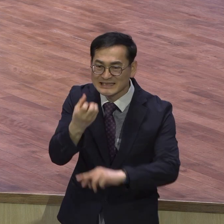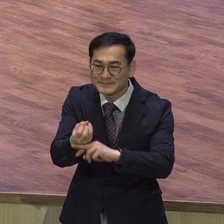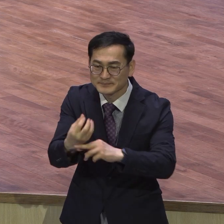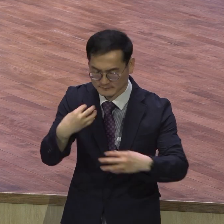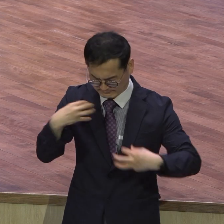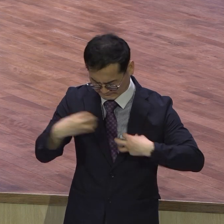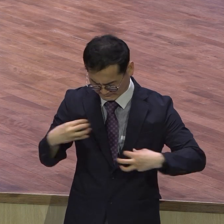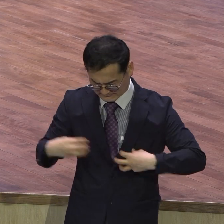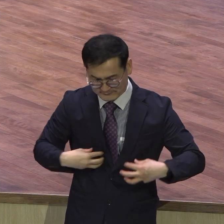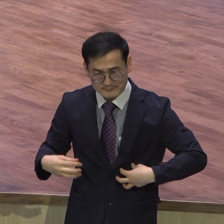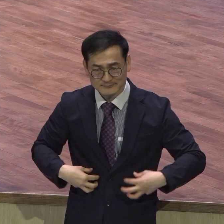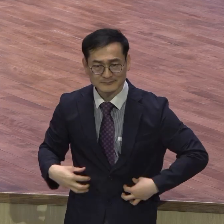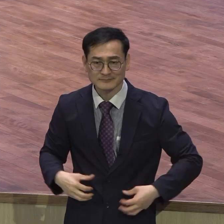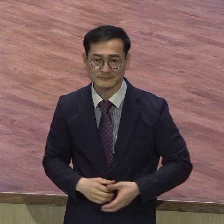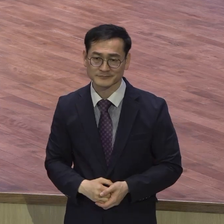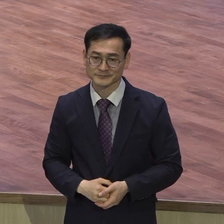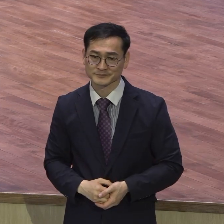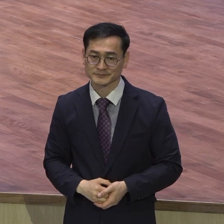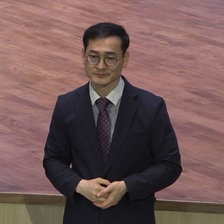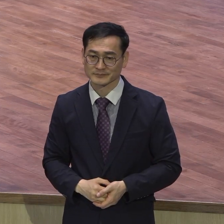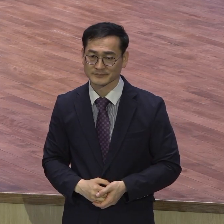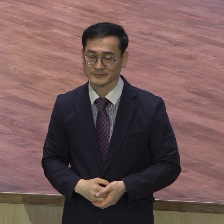하나님이 직접 디자인한 거죠.